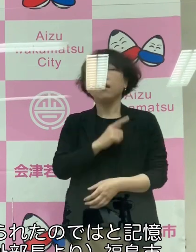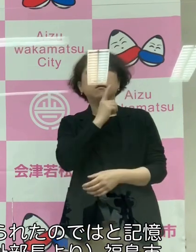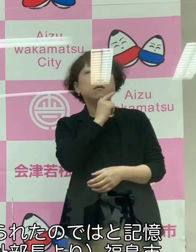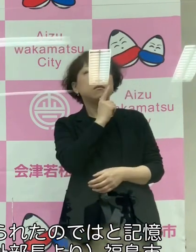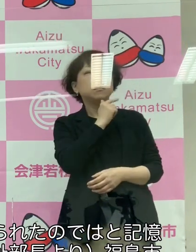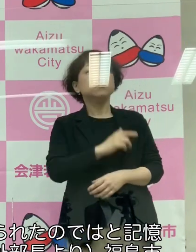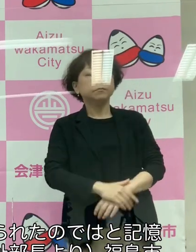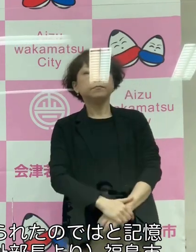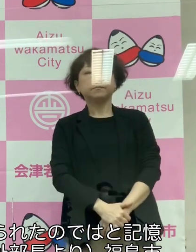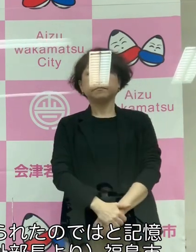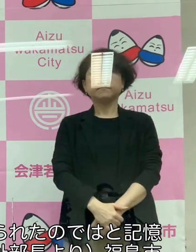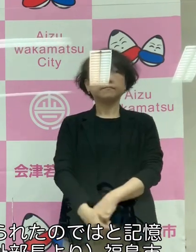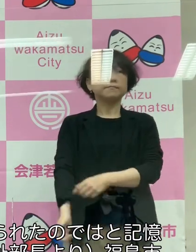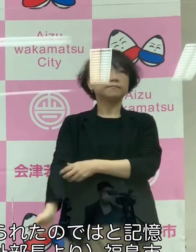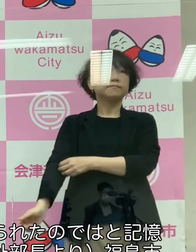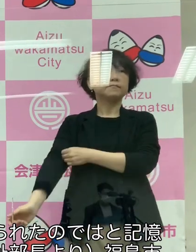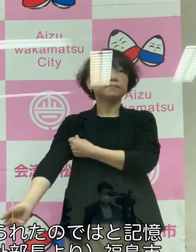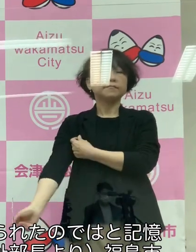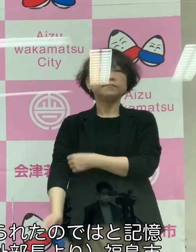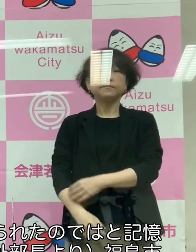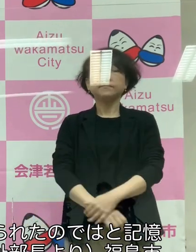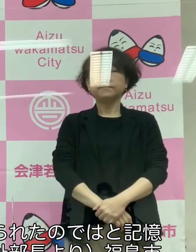い、